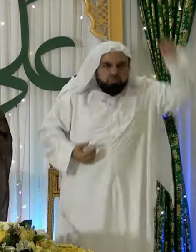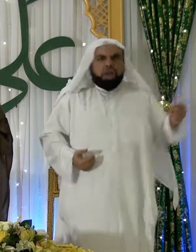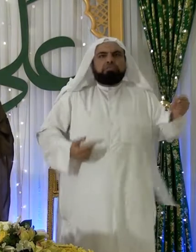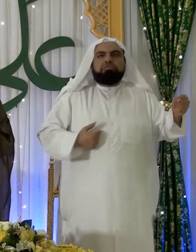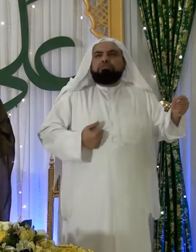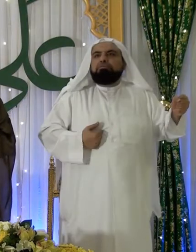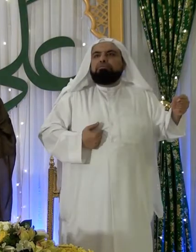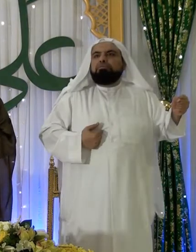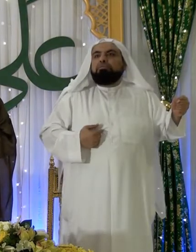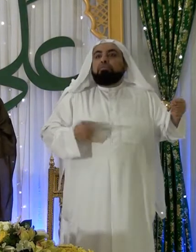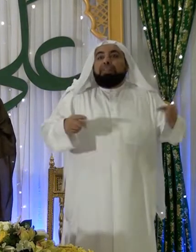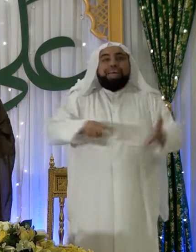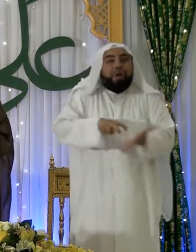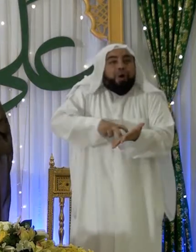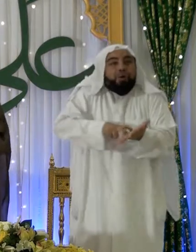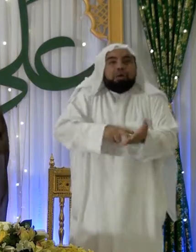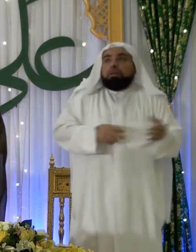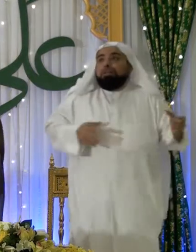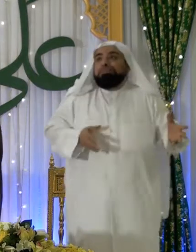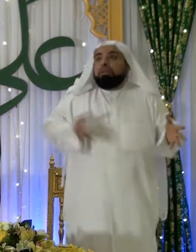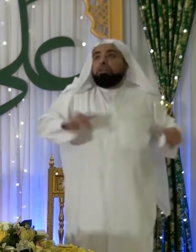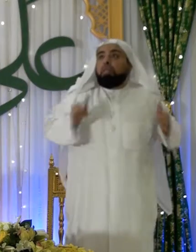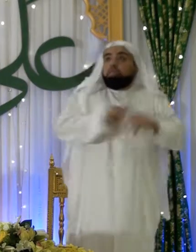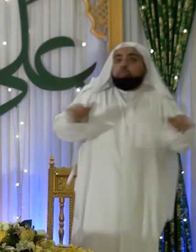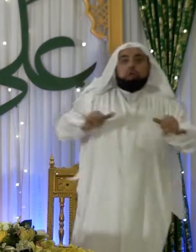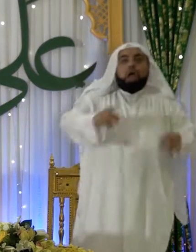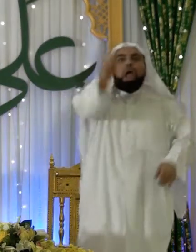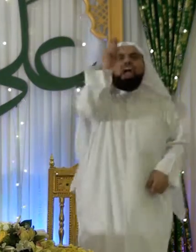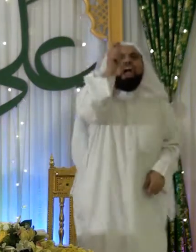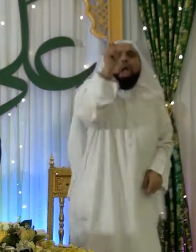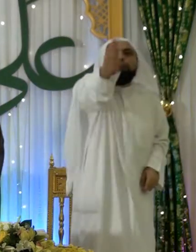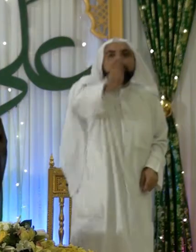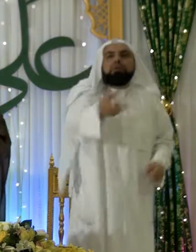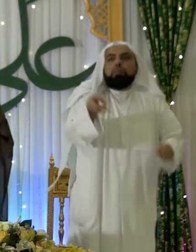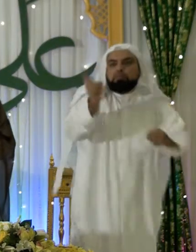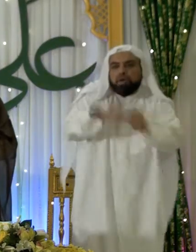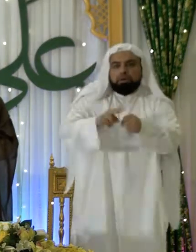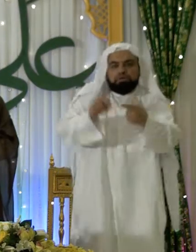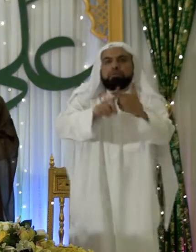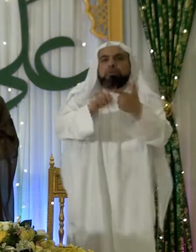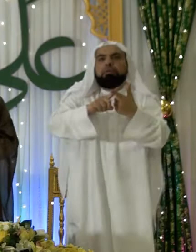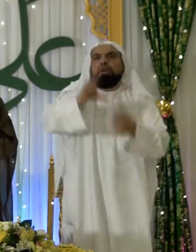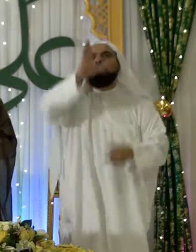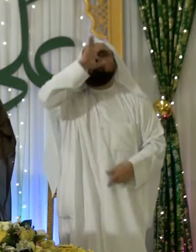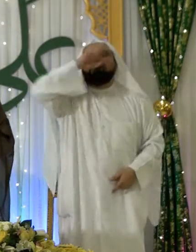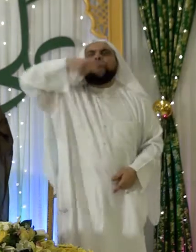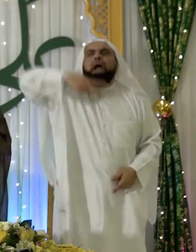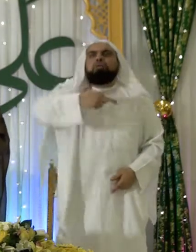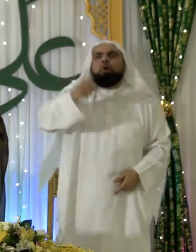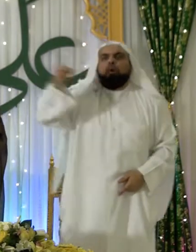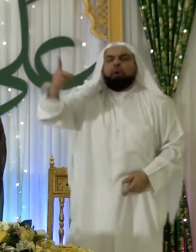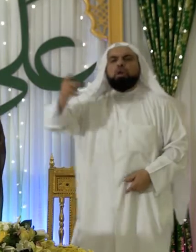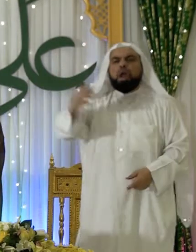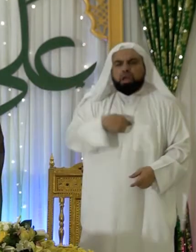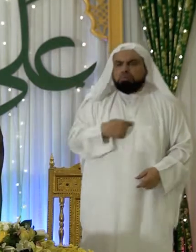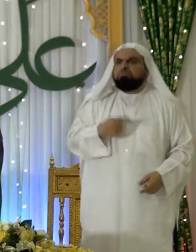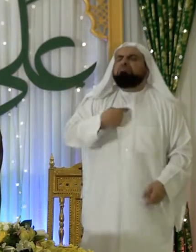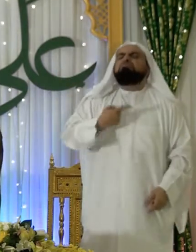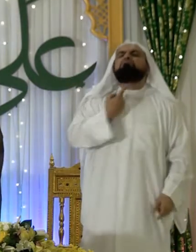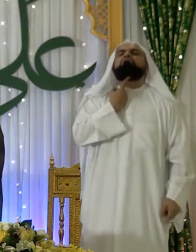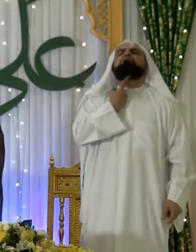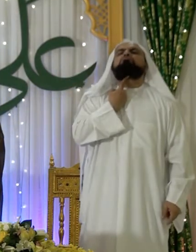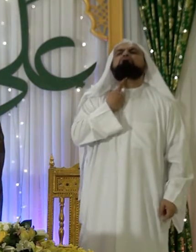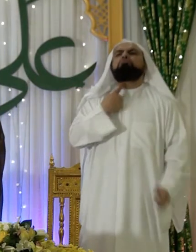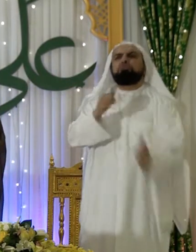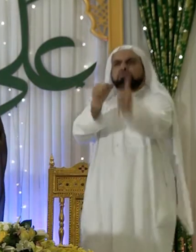أيضا كذلك كان علي هو الفارس المقدام الذي